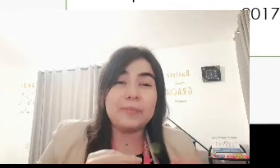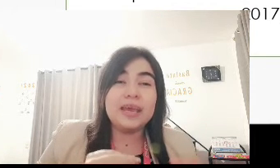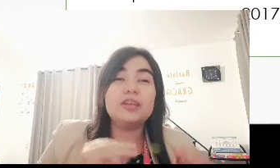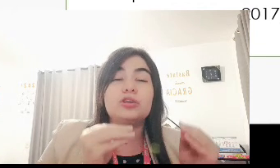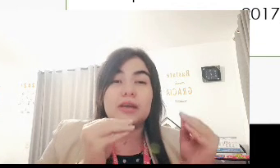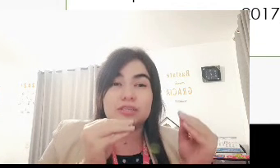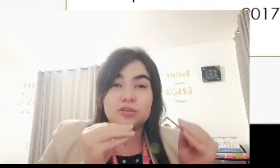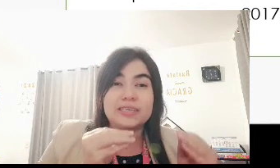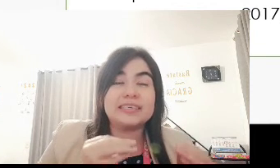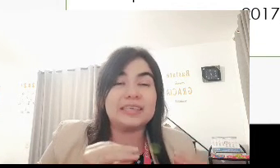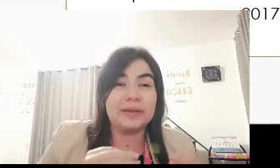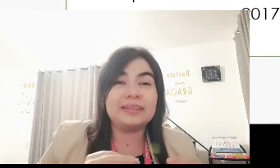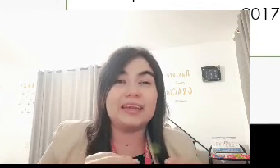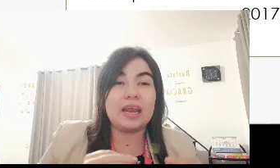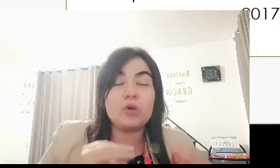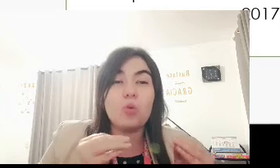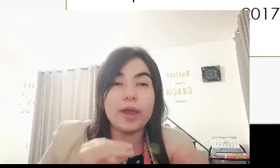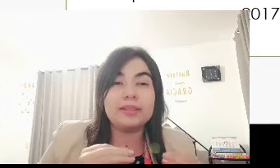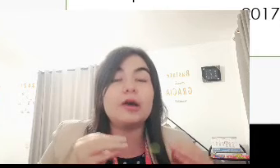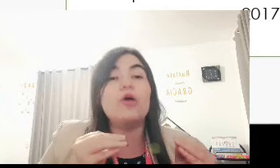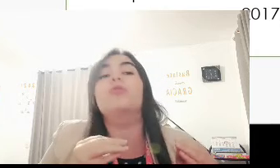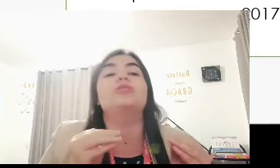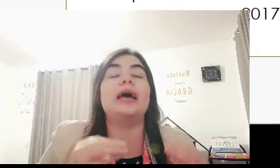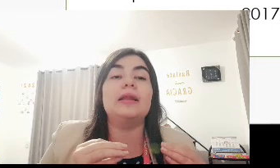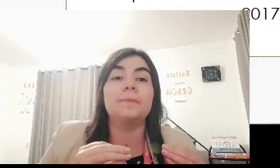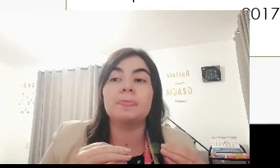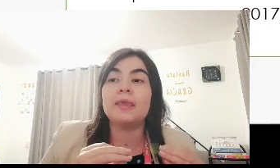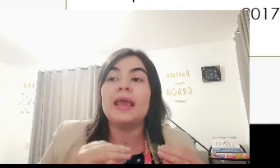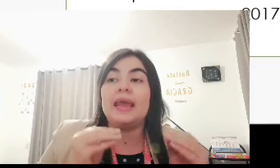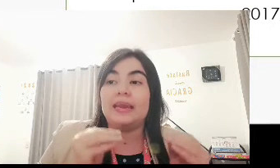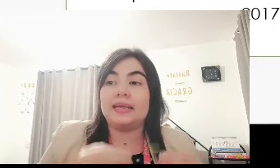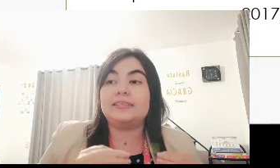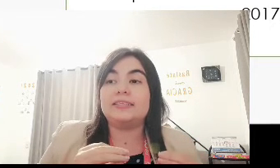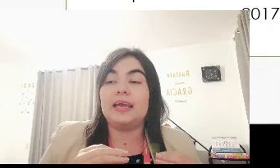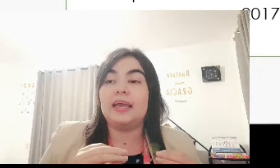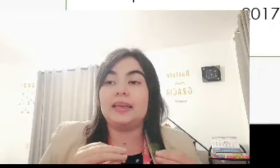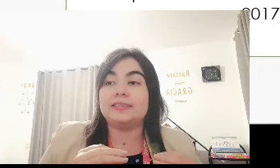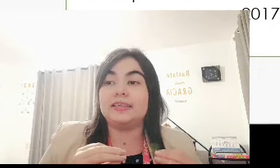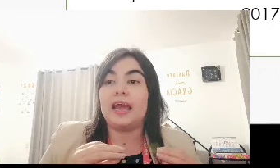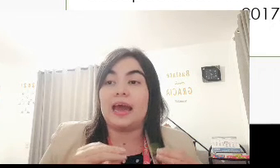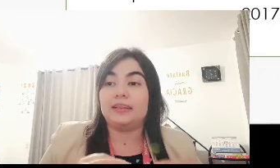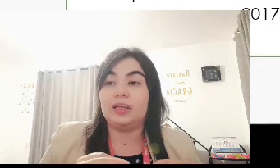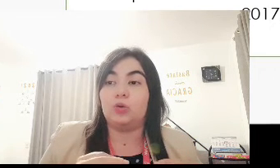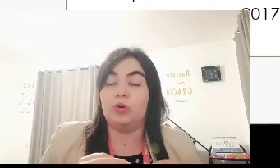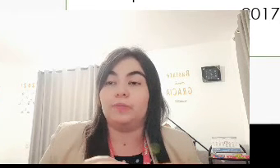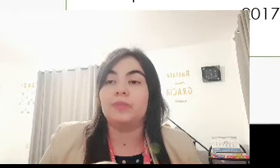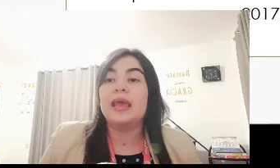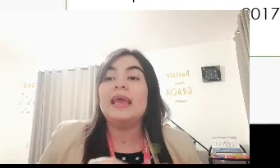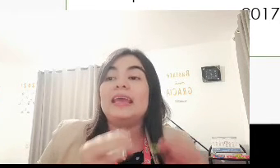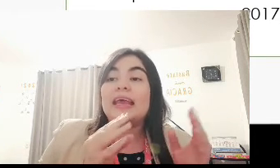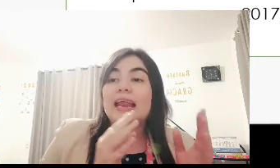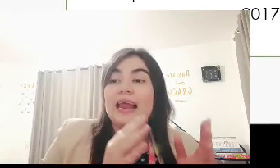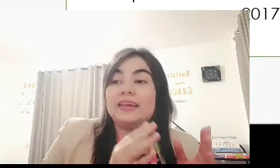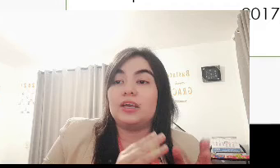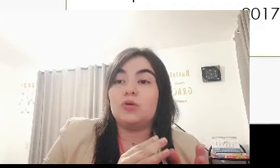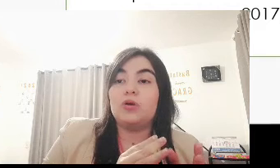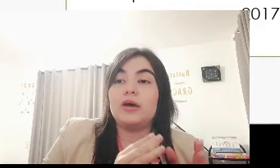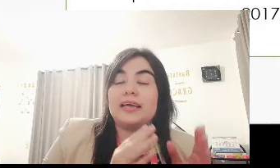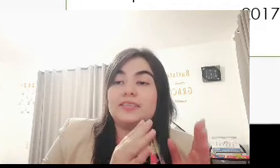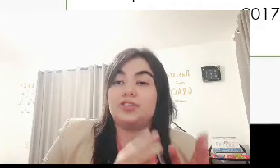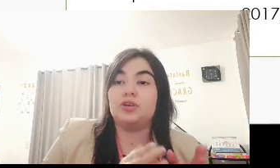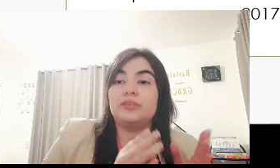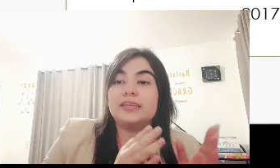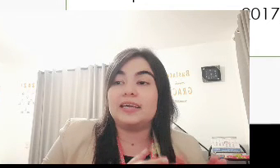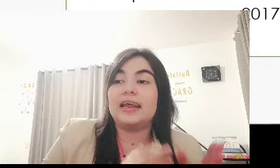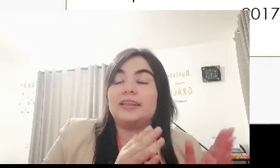los lineamientos, las cosas que se deben tener en cuenta como tal en este artículo. Y en el artículo